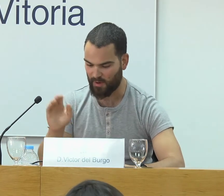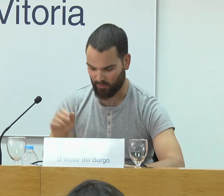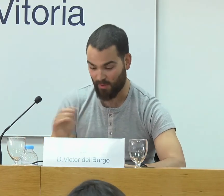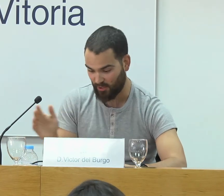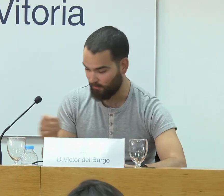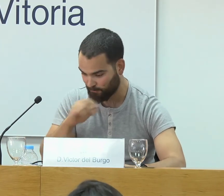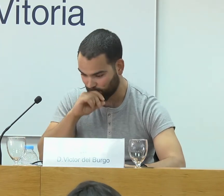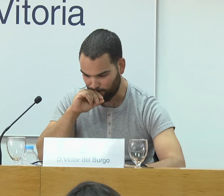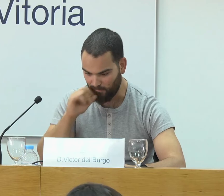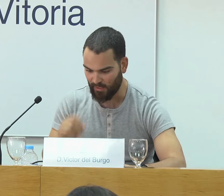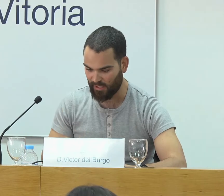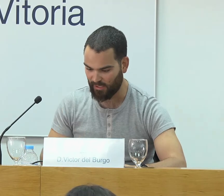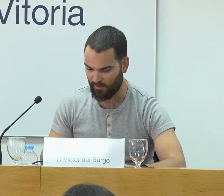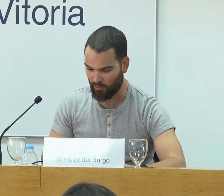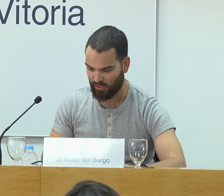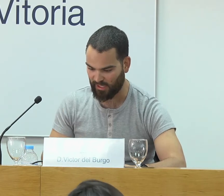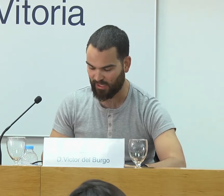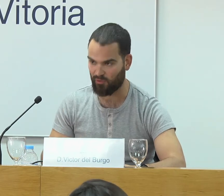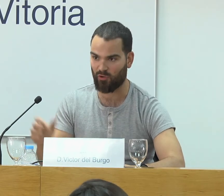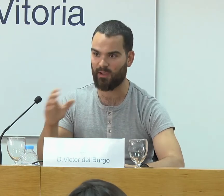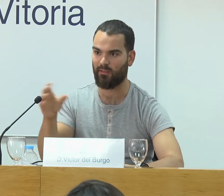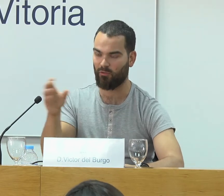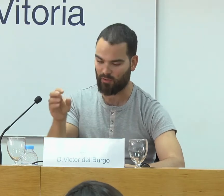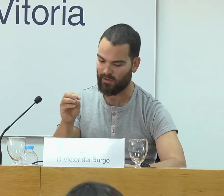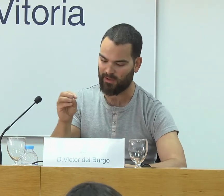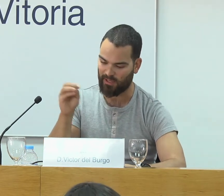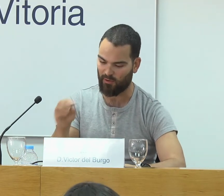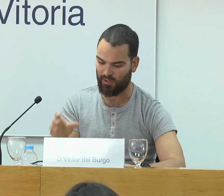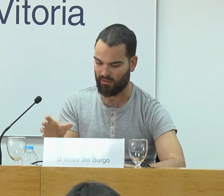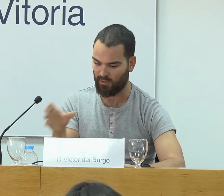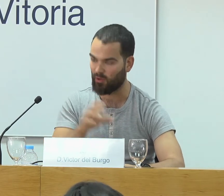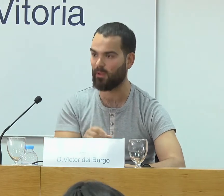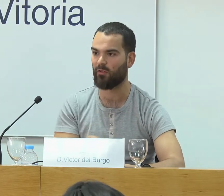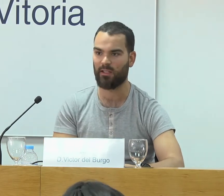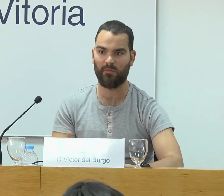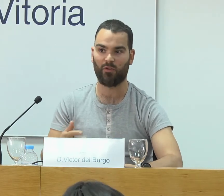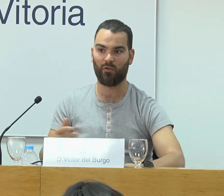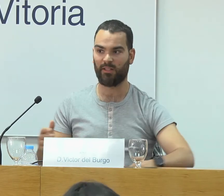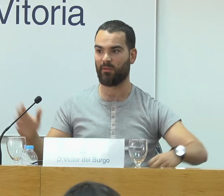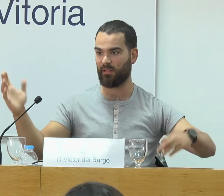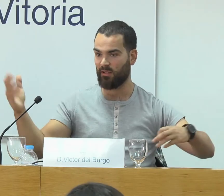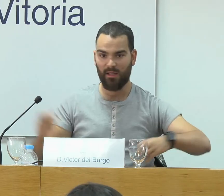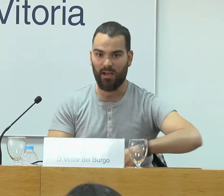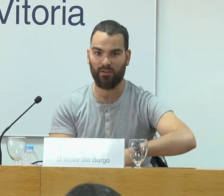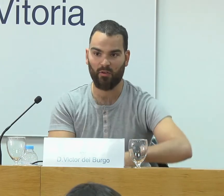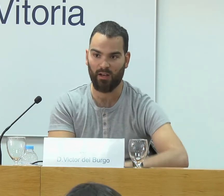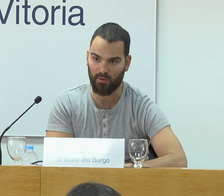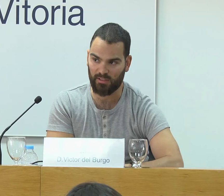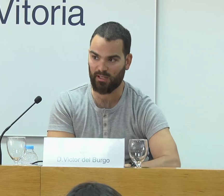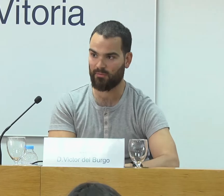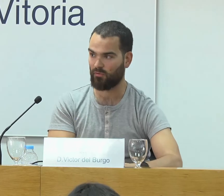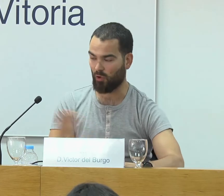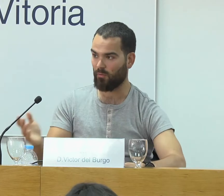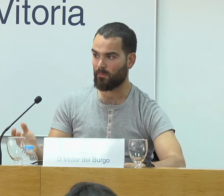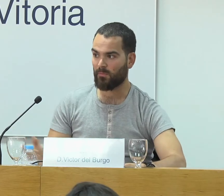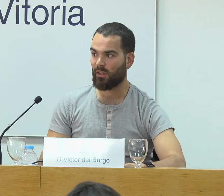Maca a mí me marcó. Porque yo nunca había pensado en lo que me dijo ella. A mí me tocó, evidentemente, hacer todas las pruebas